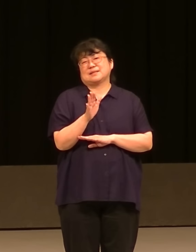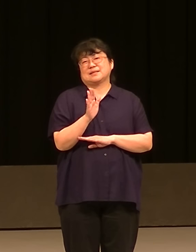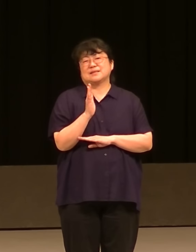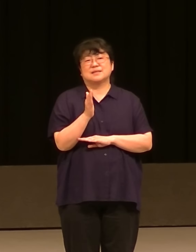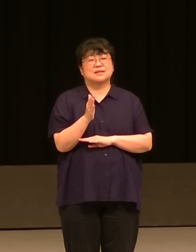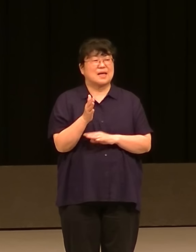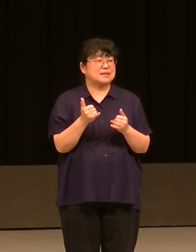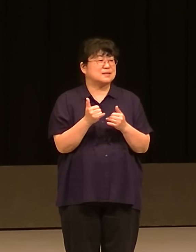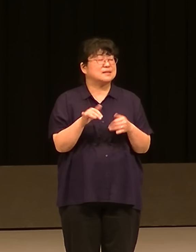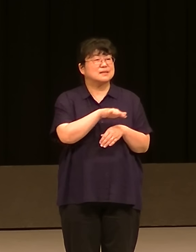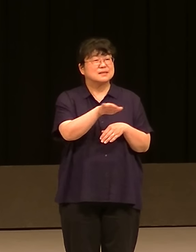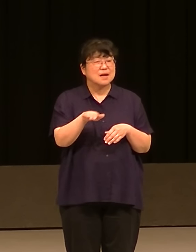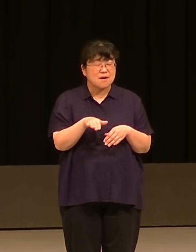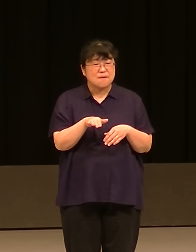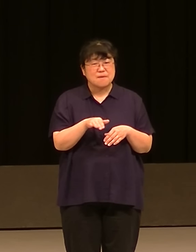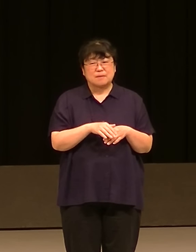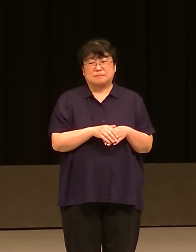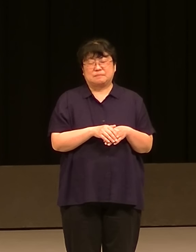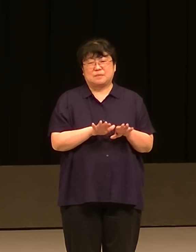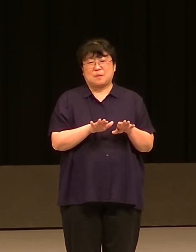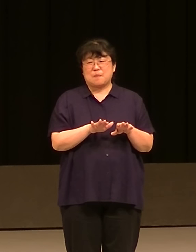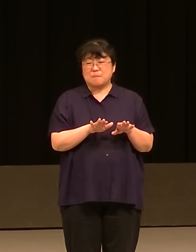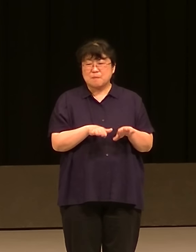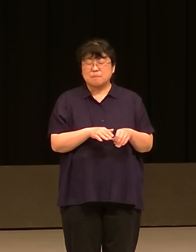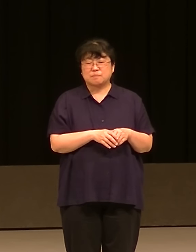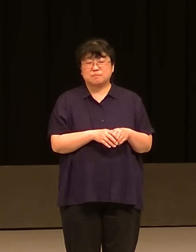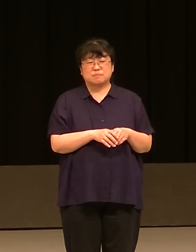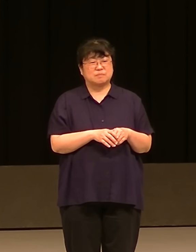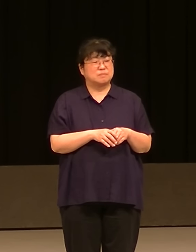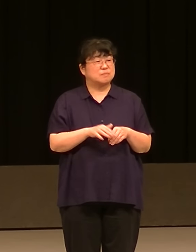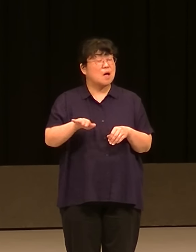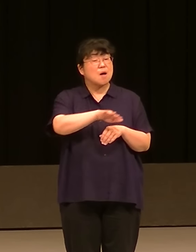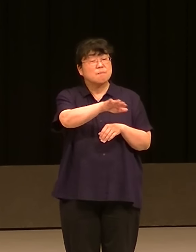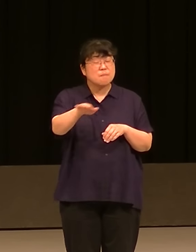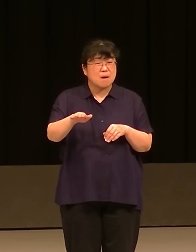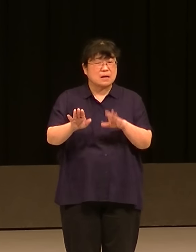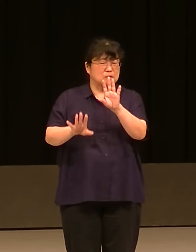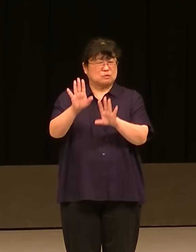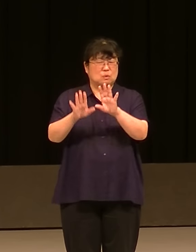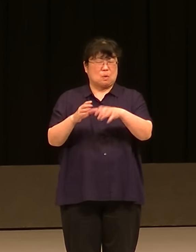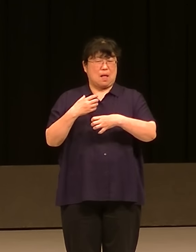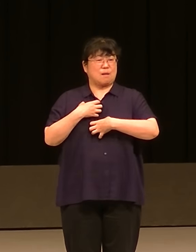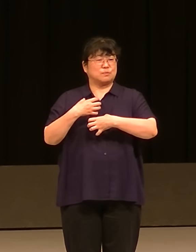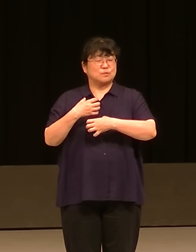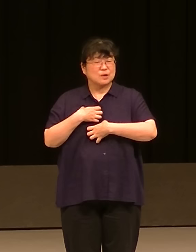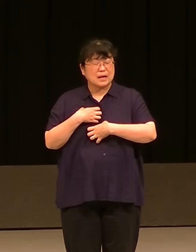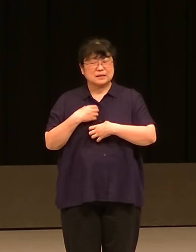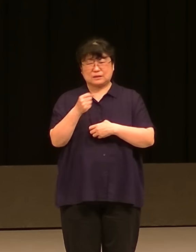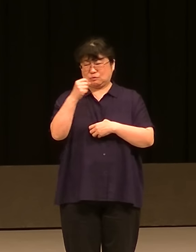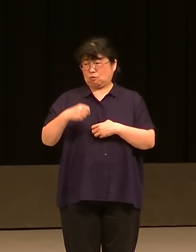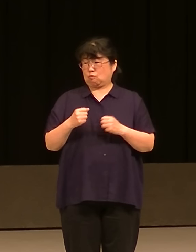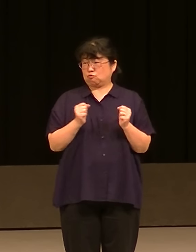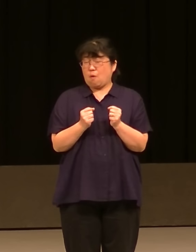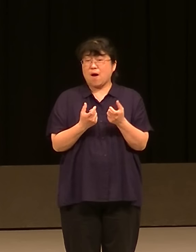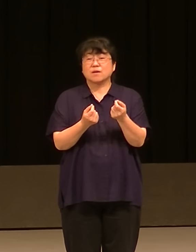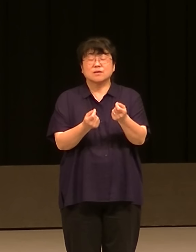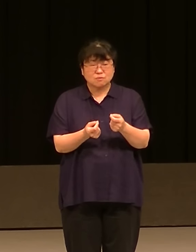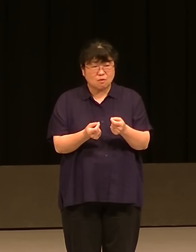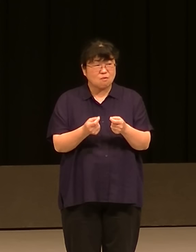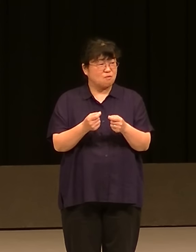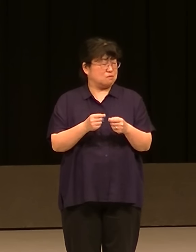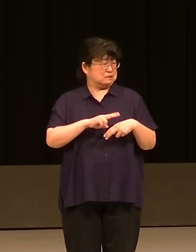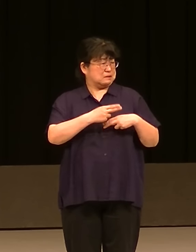はですね、ここぞとばかりもう周辺事情が危なくてしょうがないでしょ、中国怖いでしょ、北朝鮮